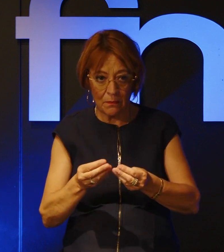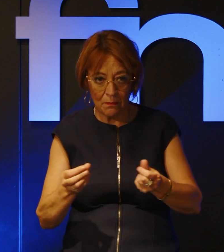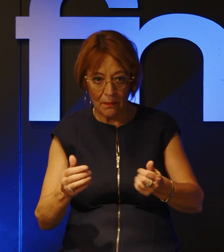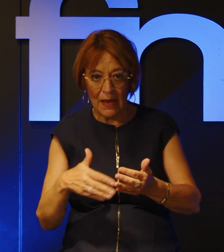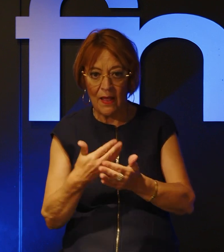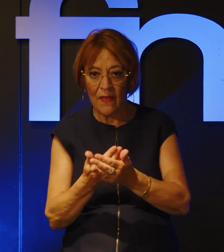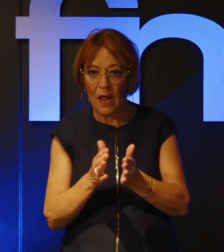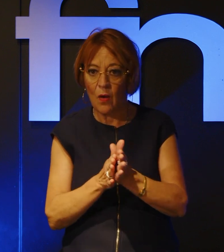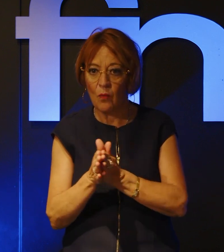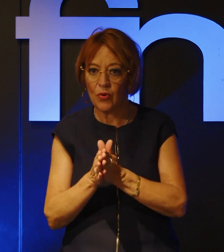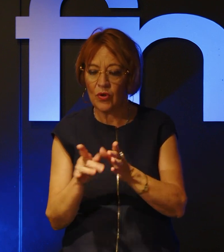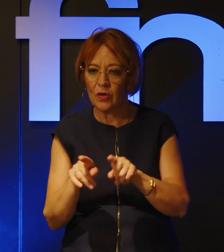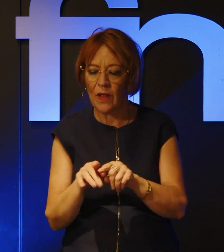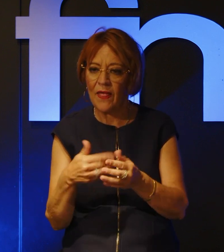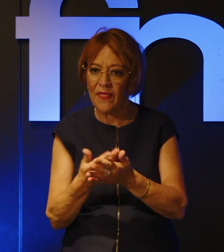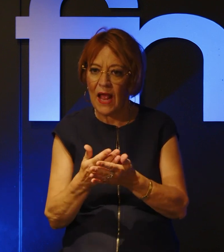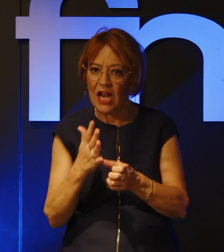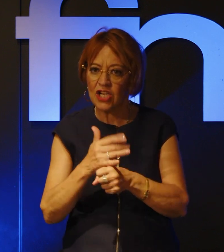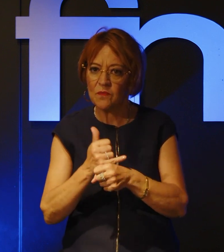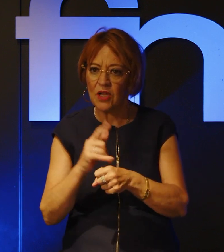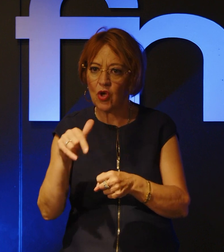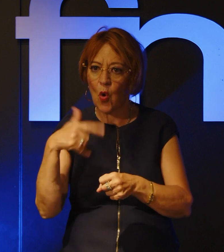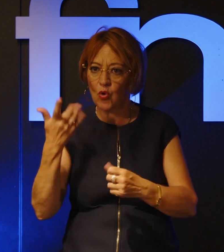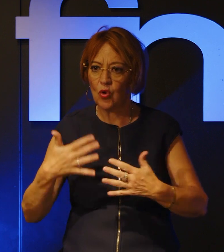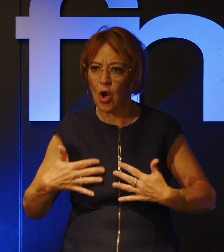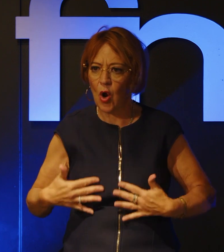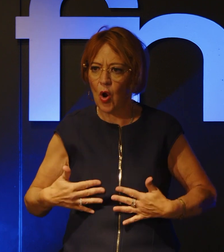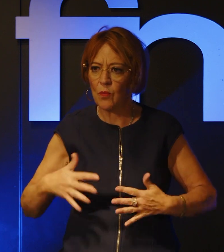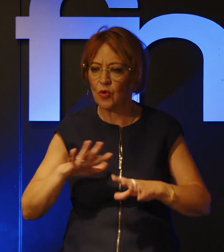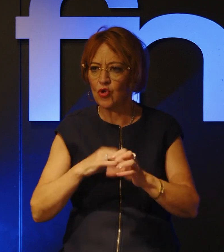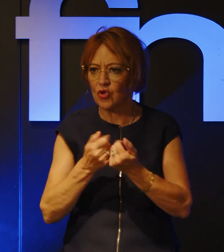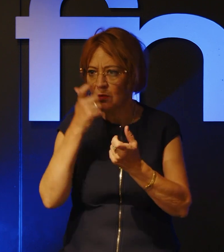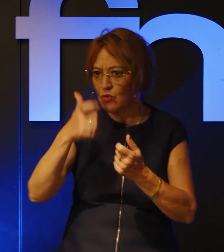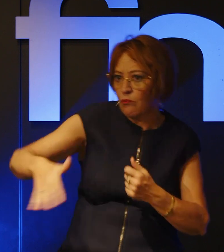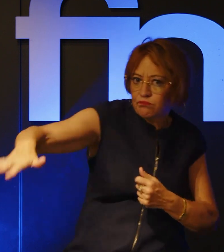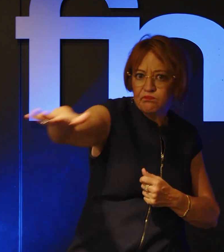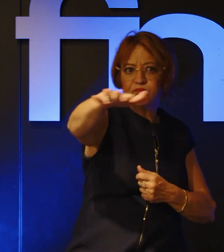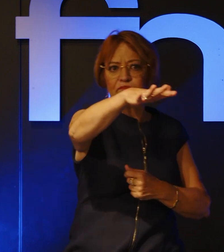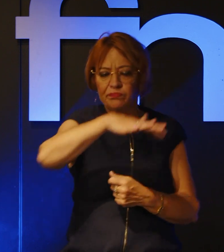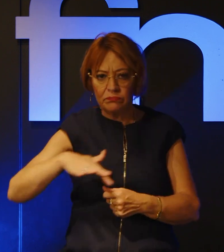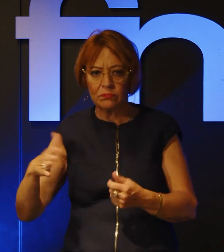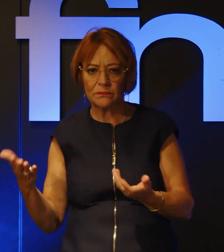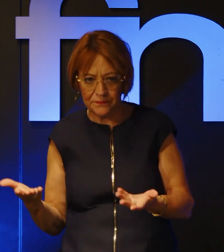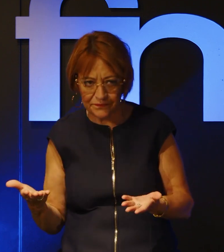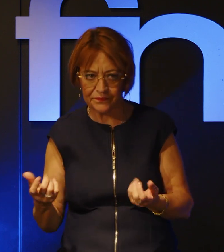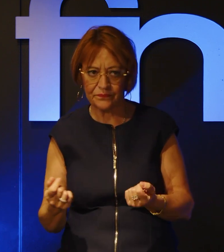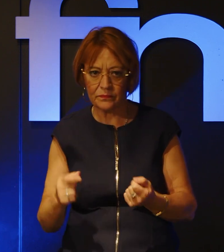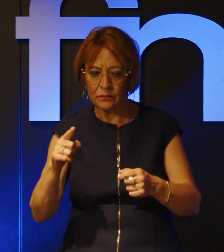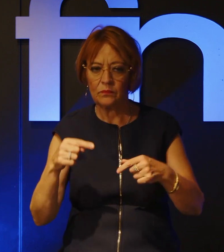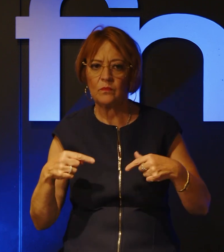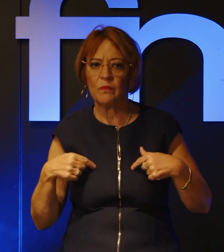dar oportunidade e dar dar espaço a outros corpos da sociedade civil e que eles próprios e